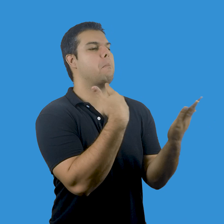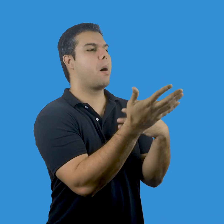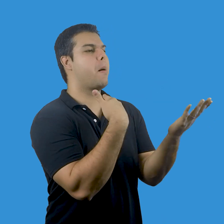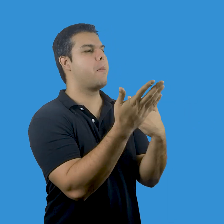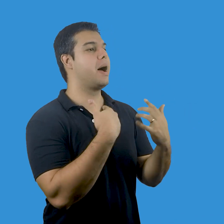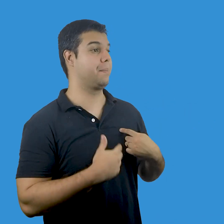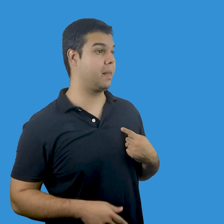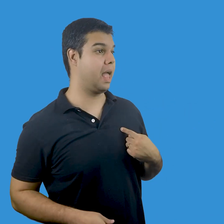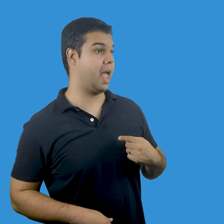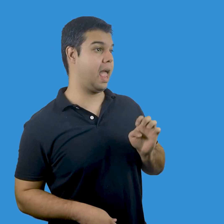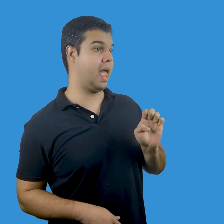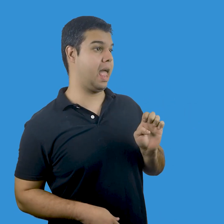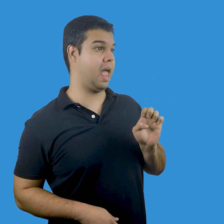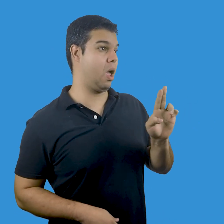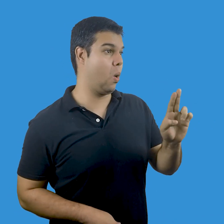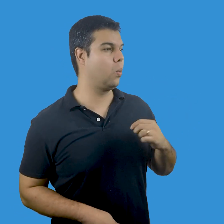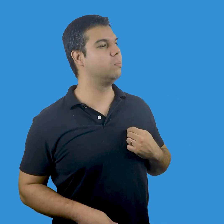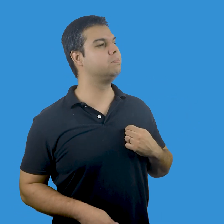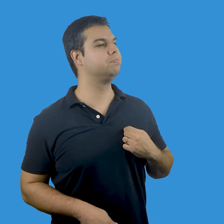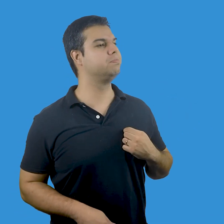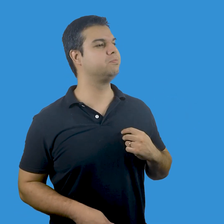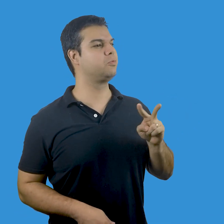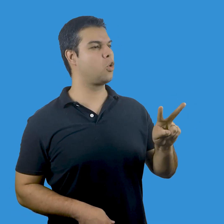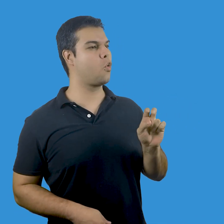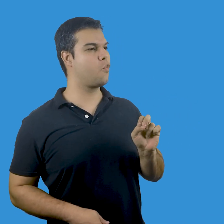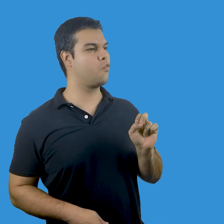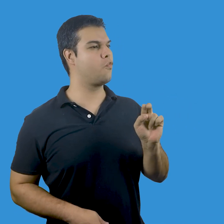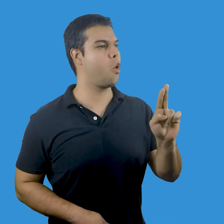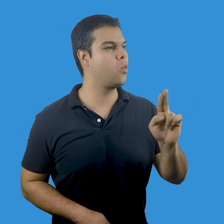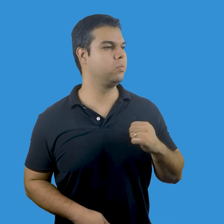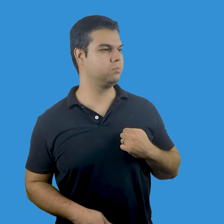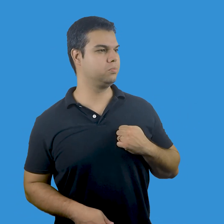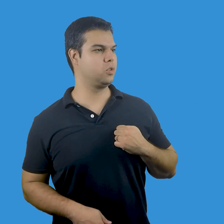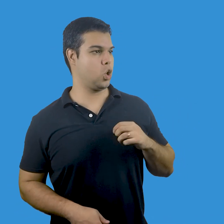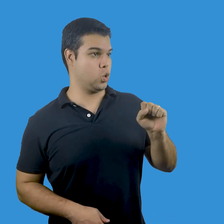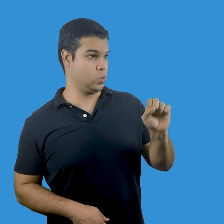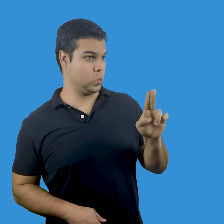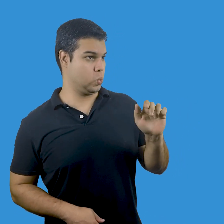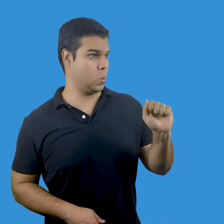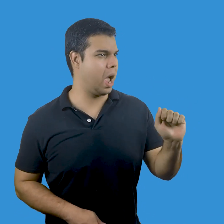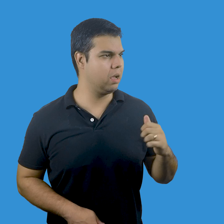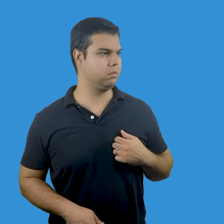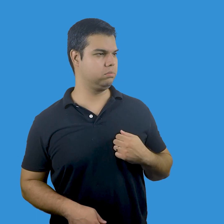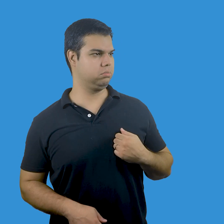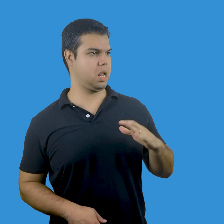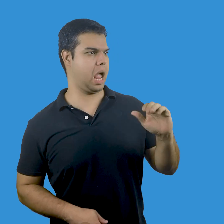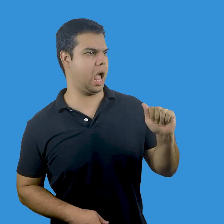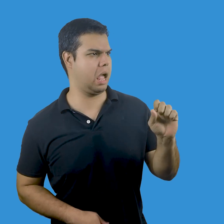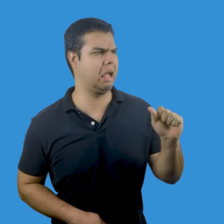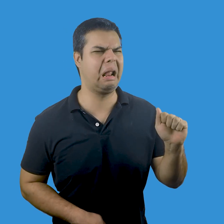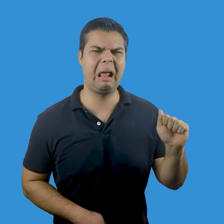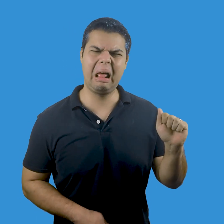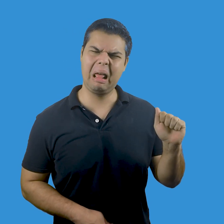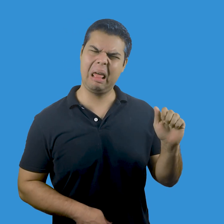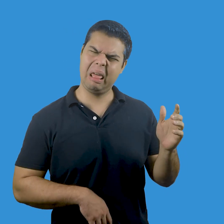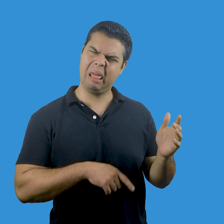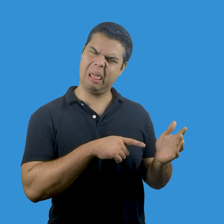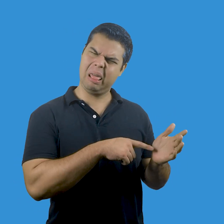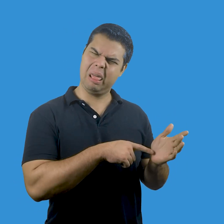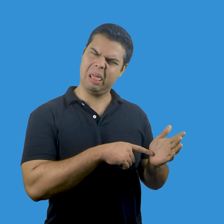apenas o alfabeto. Parece ilógico, mas algumas pessoas tentam isso. Tal fato